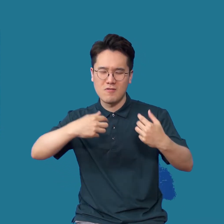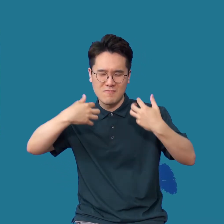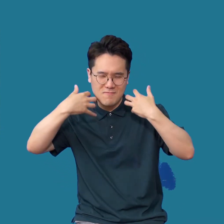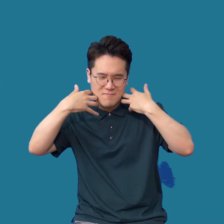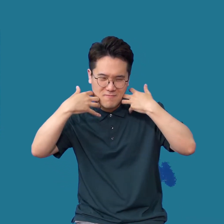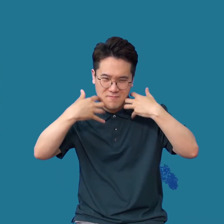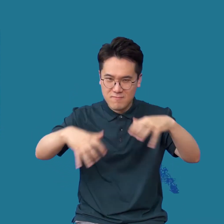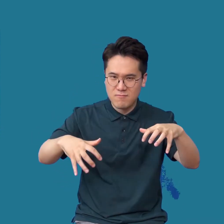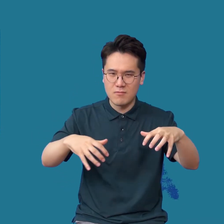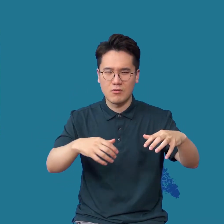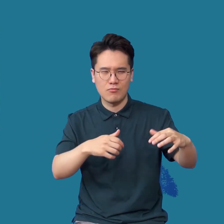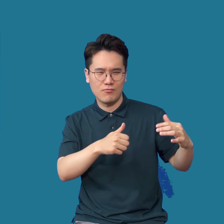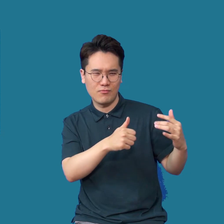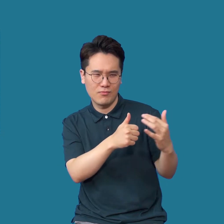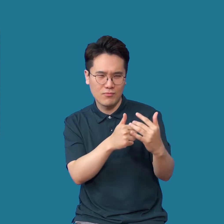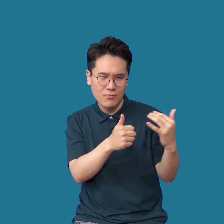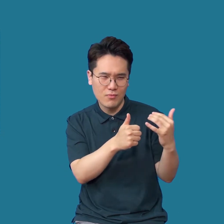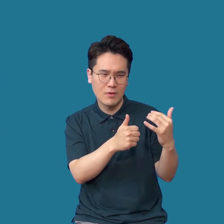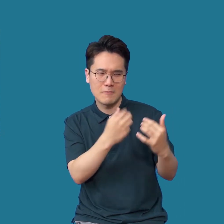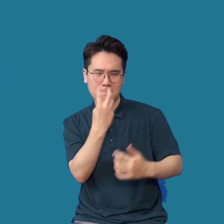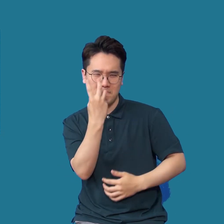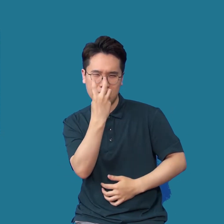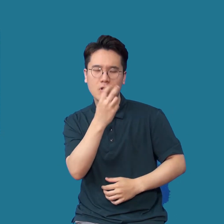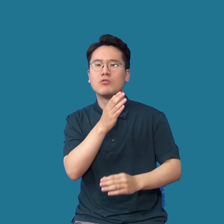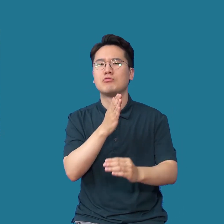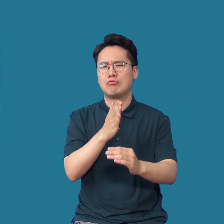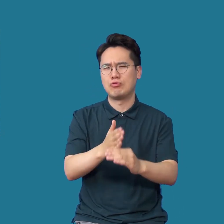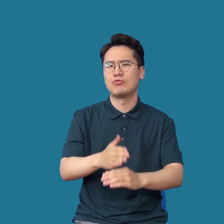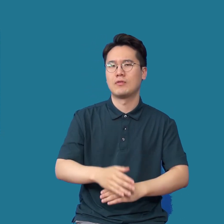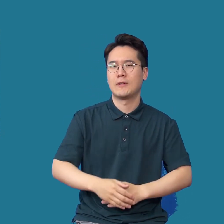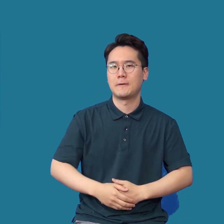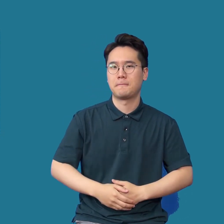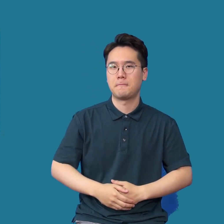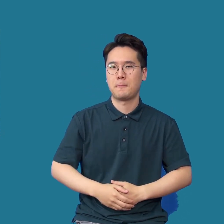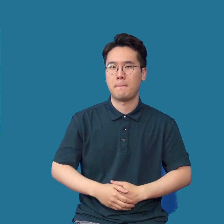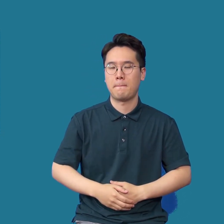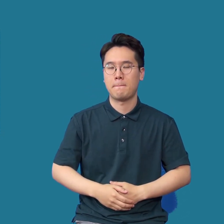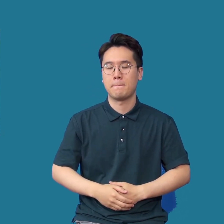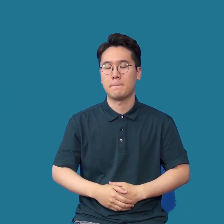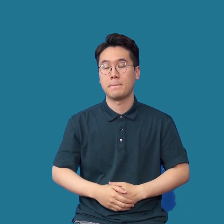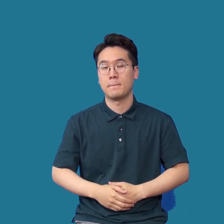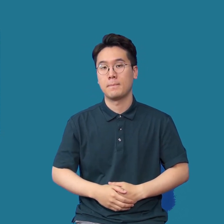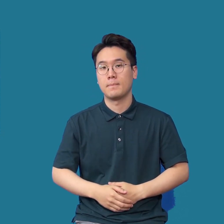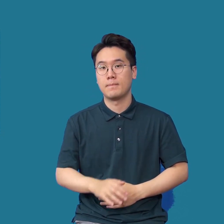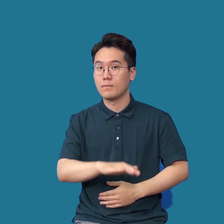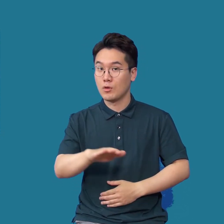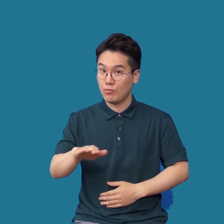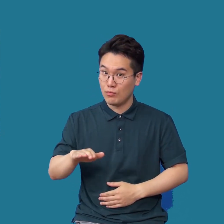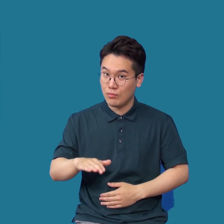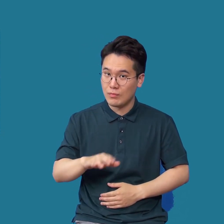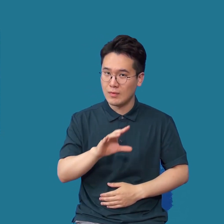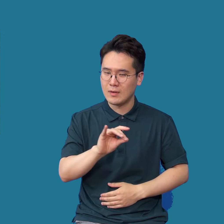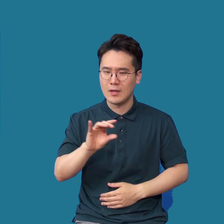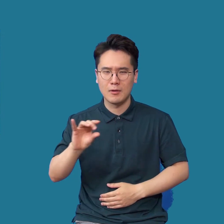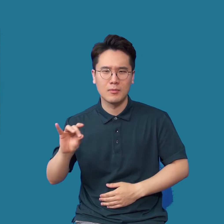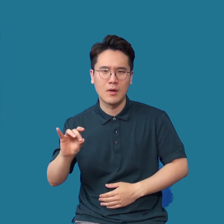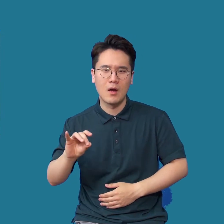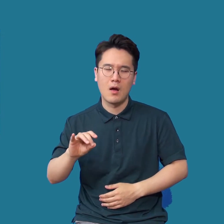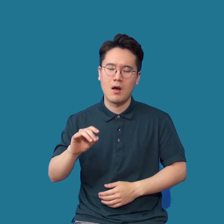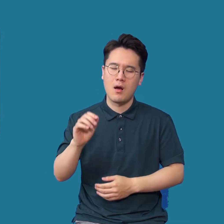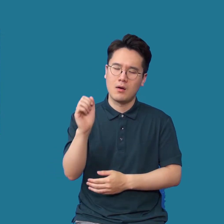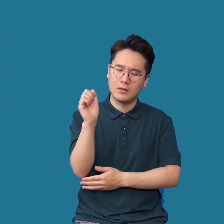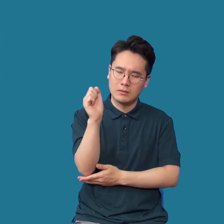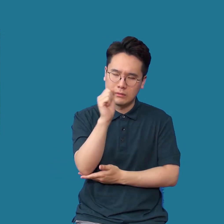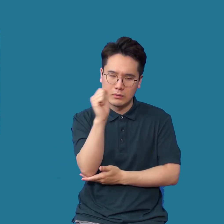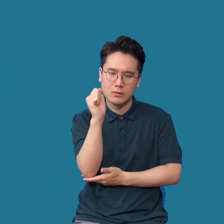시련과 핍박의 바람도 거세게 불고 있습니다. 우리는 때로는 비틀거리기도 하고 쓰러지기도